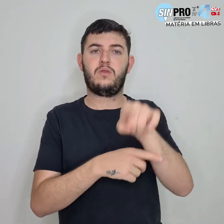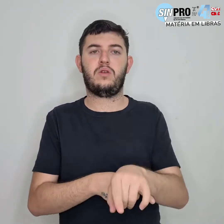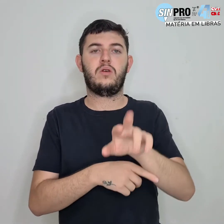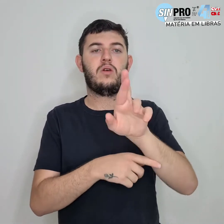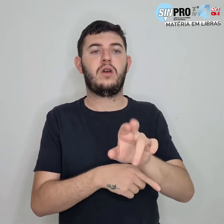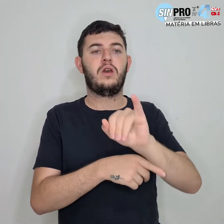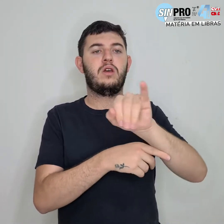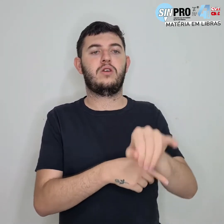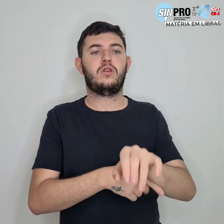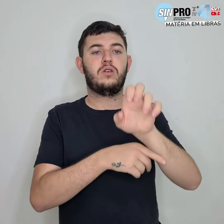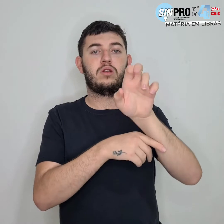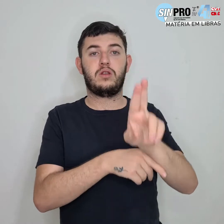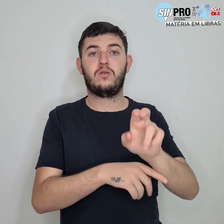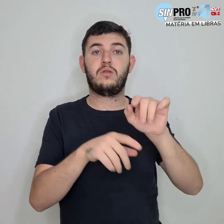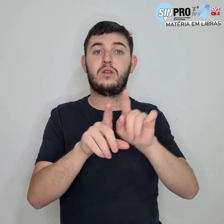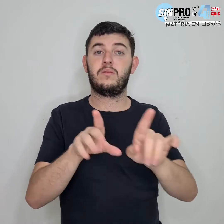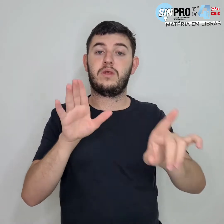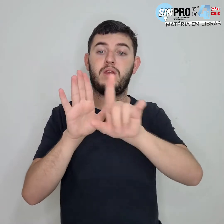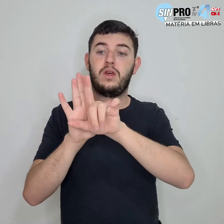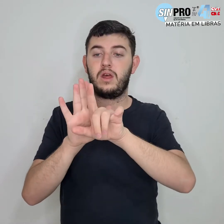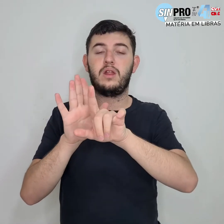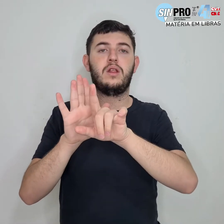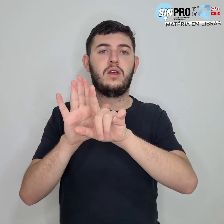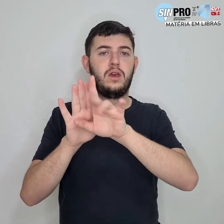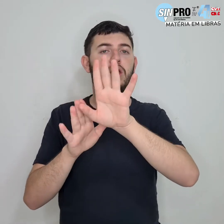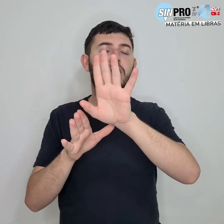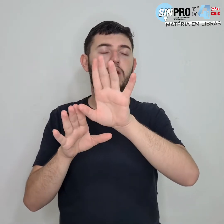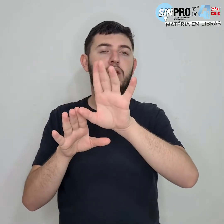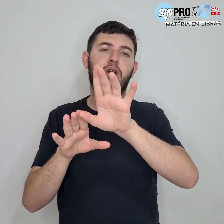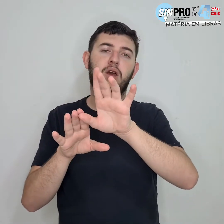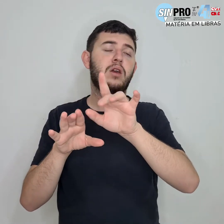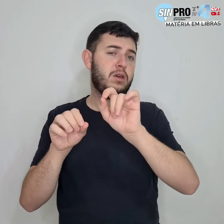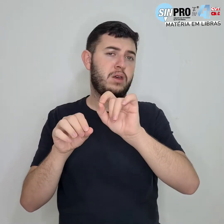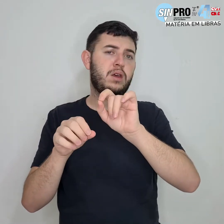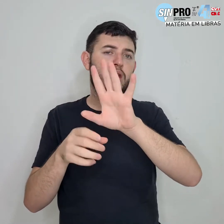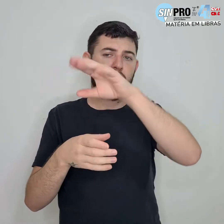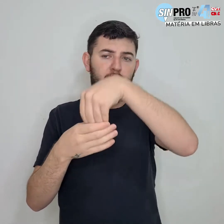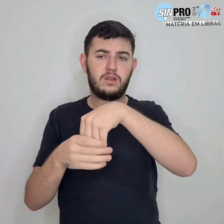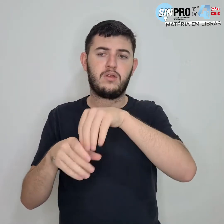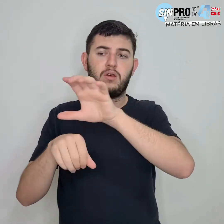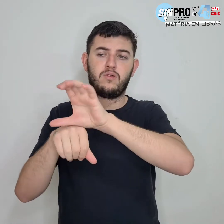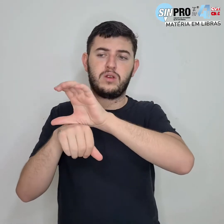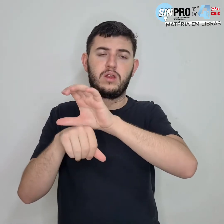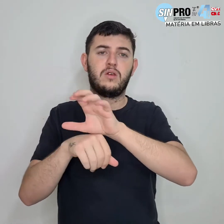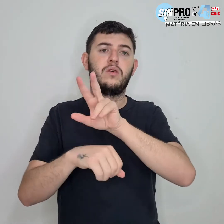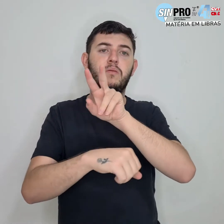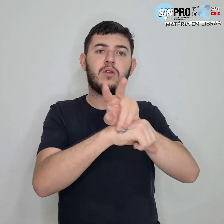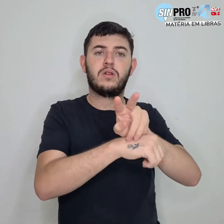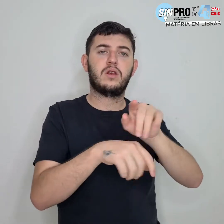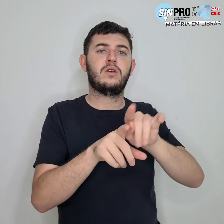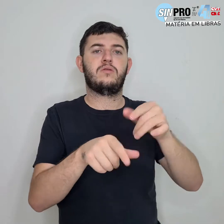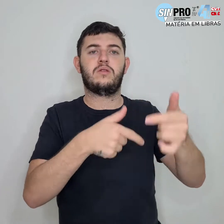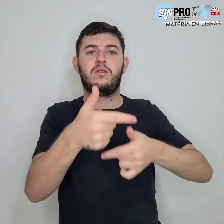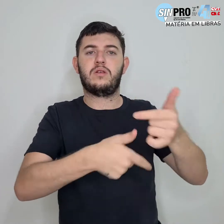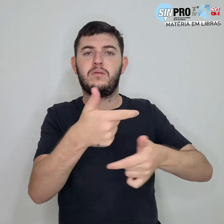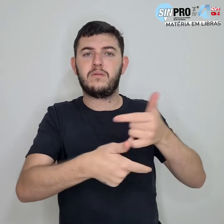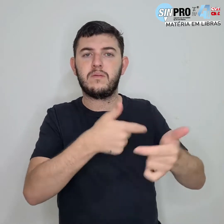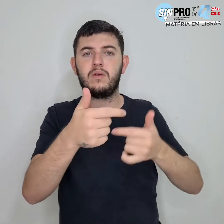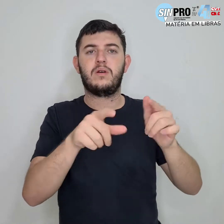leis infraconstitucionais que regem a relação trabalhista nos serviços públicos e protegem os cargos estatais, a